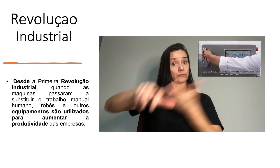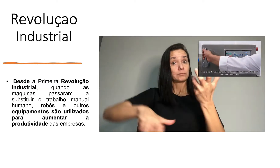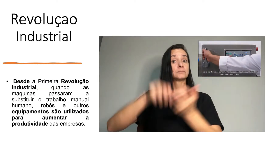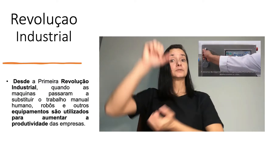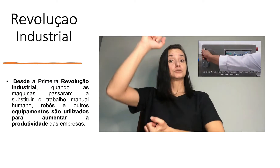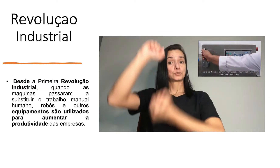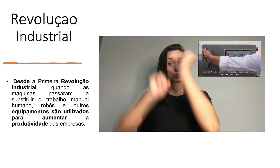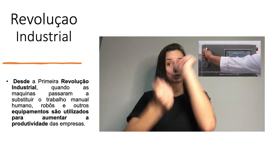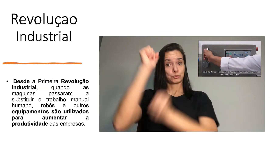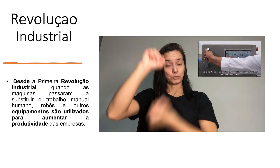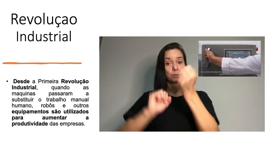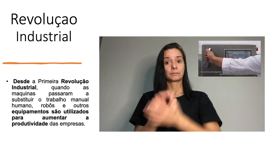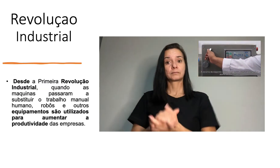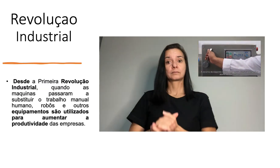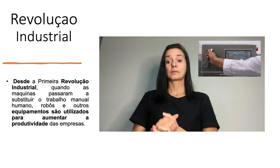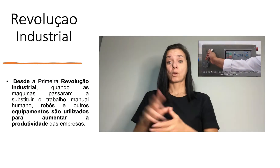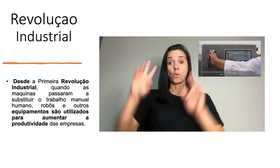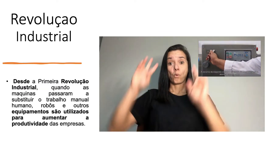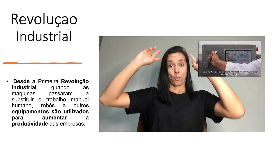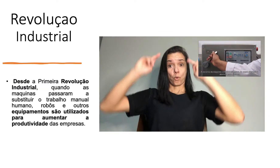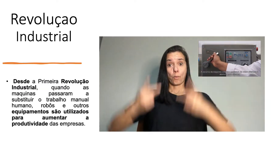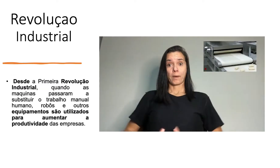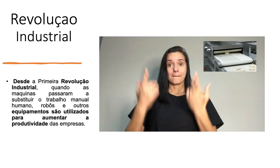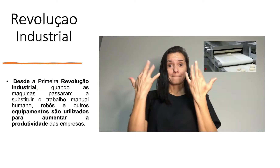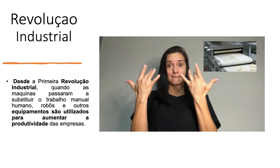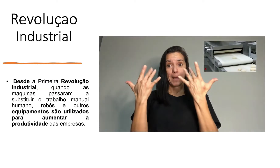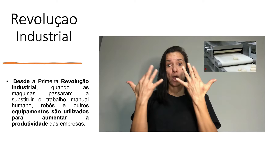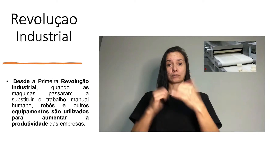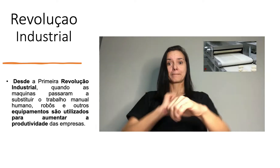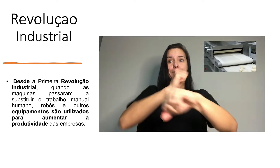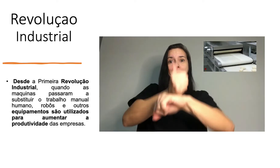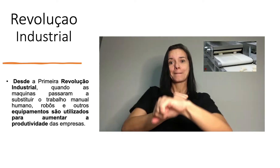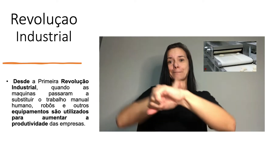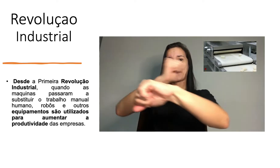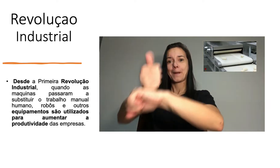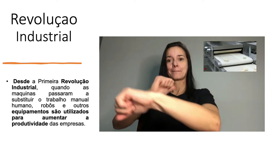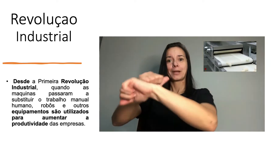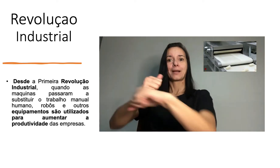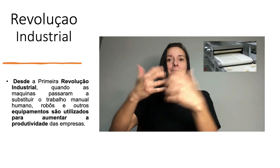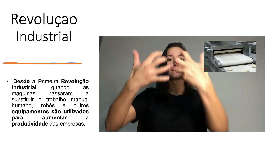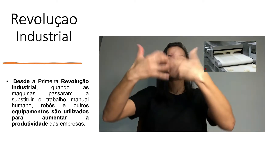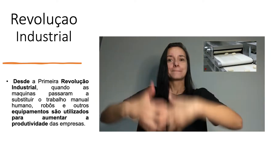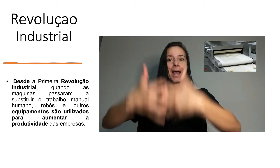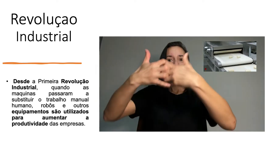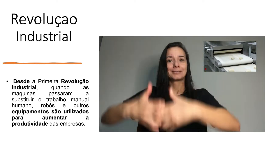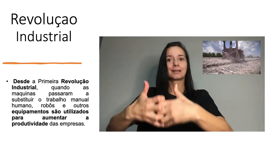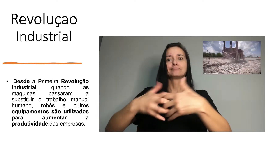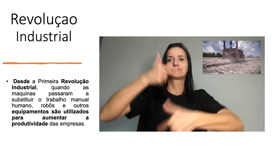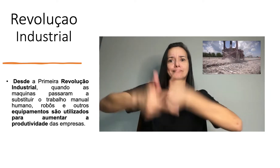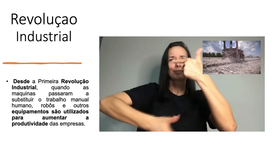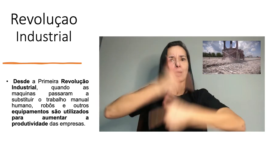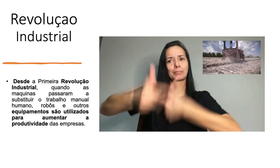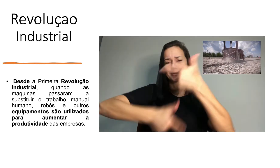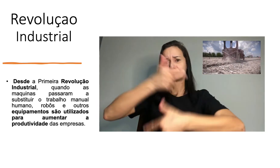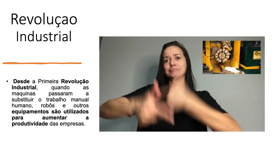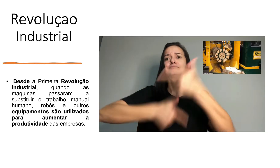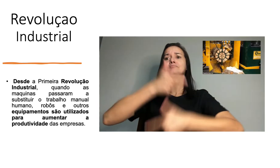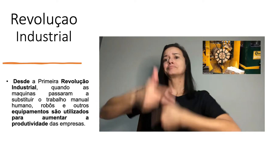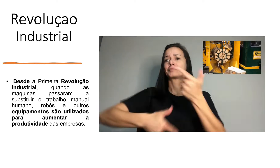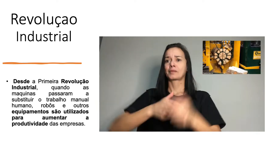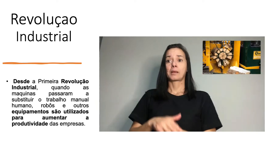Desde a primeira revolução industrial, as máquinas passaram a substituir o trabalho